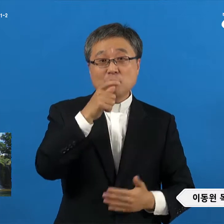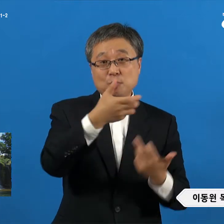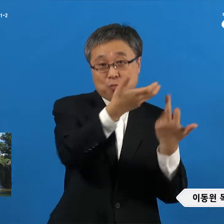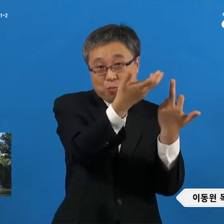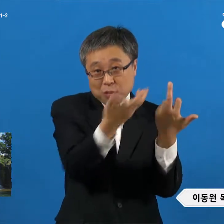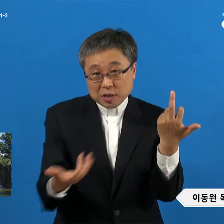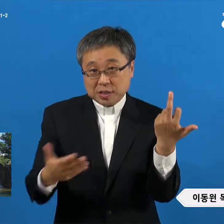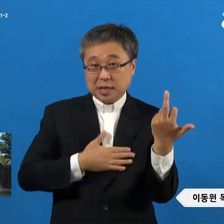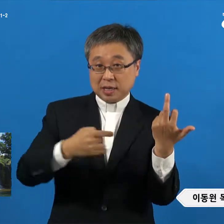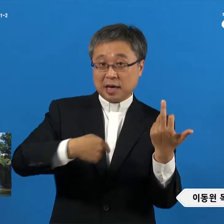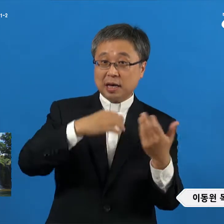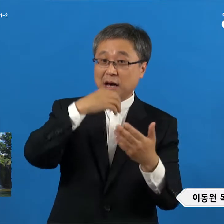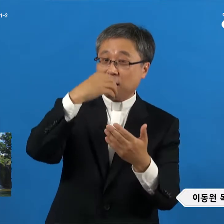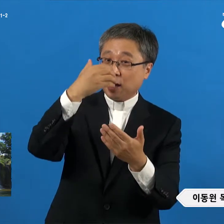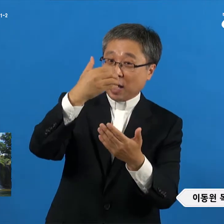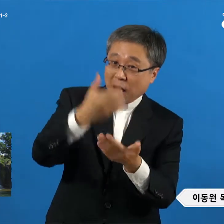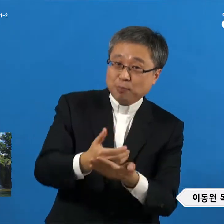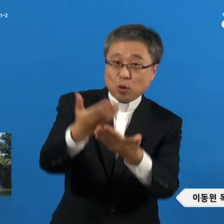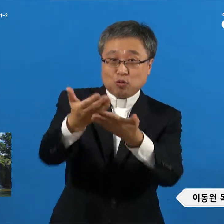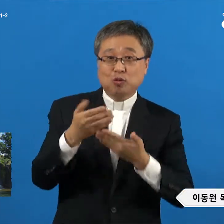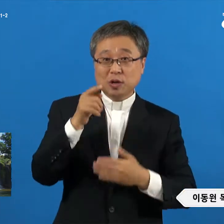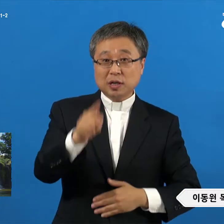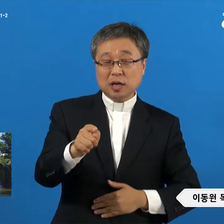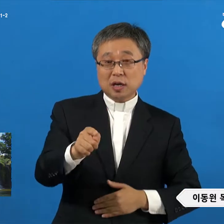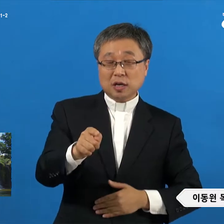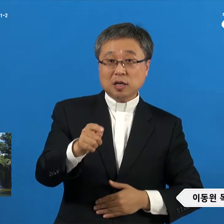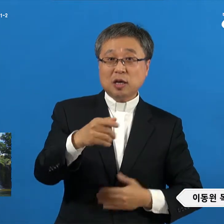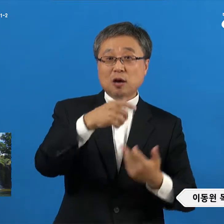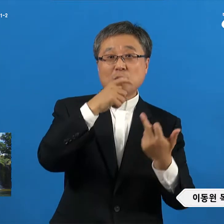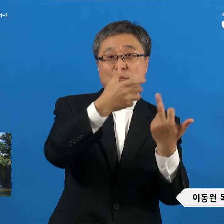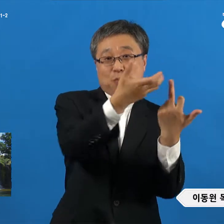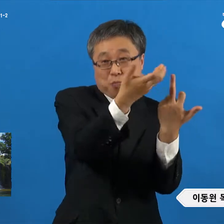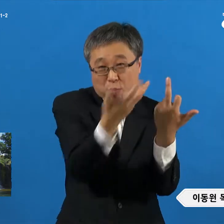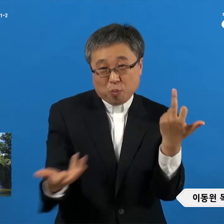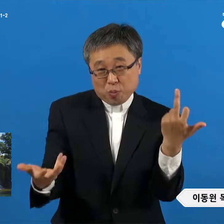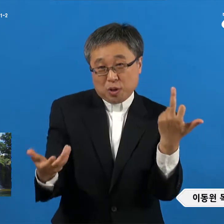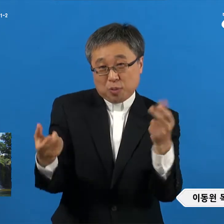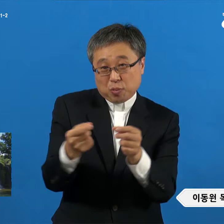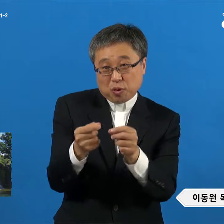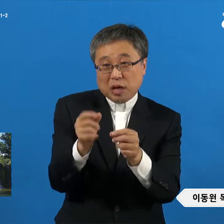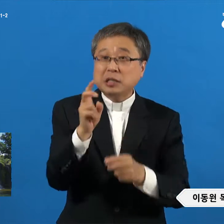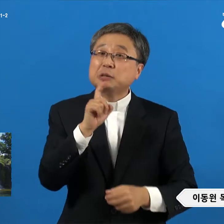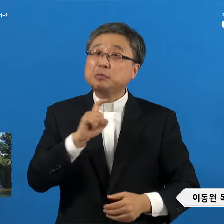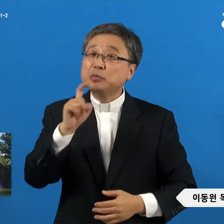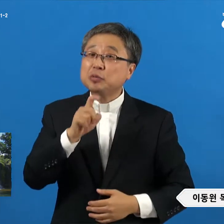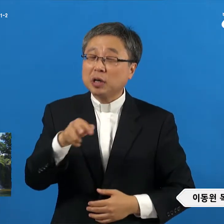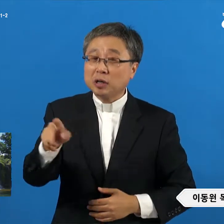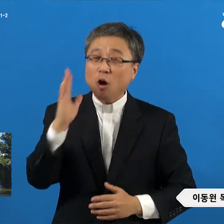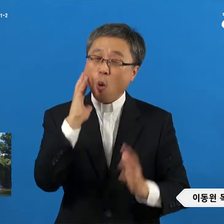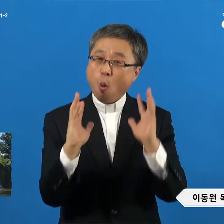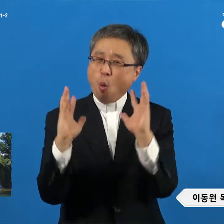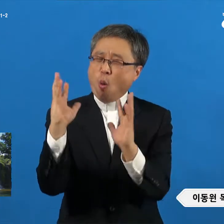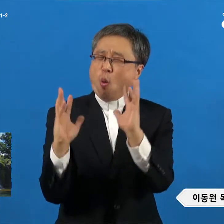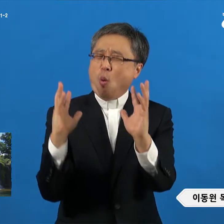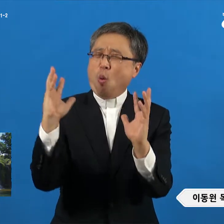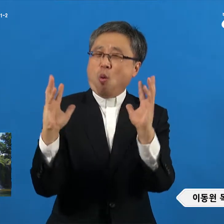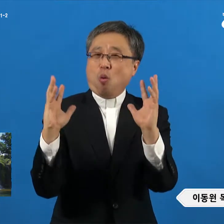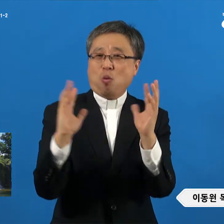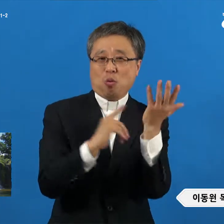주는 것은 아니고, 이 폭포 옆으로 한 10분쯤 걸어 들어가니까 거기 정글이 나와요. 근데 그 정글